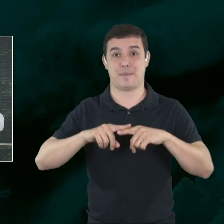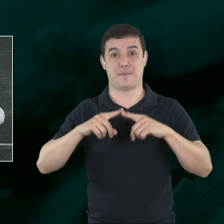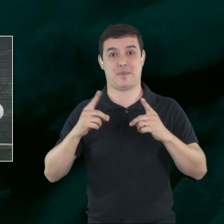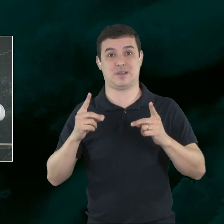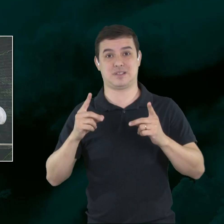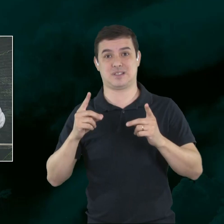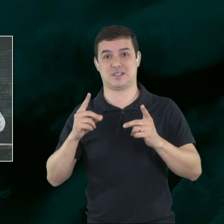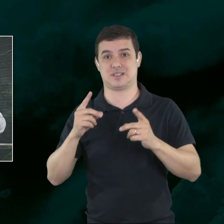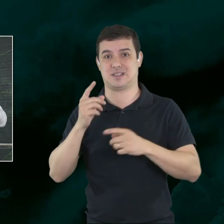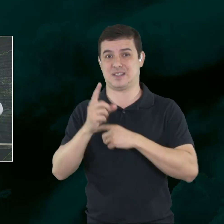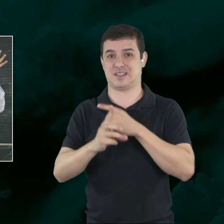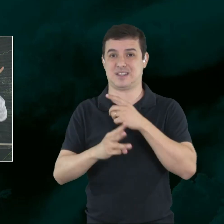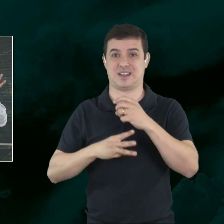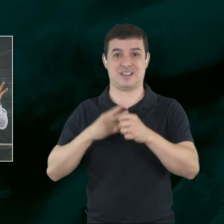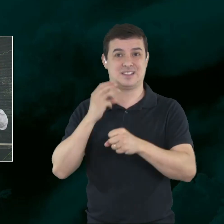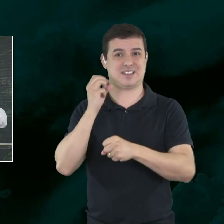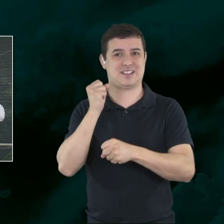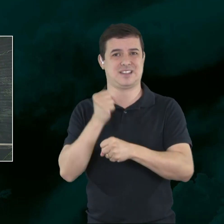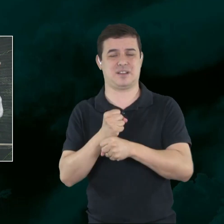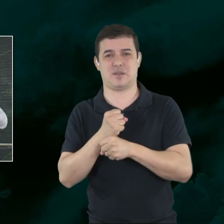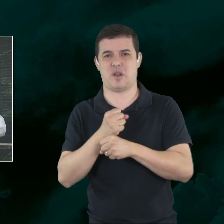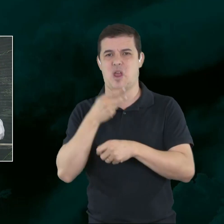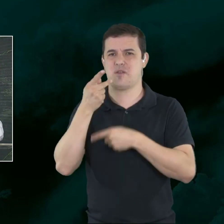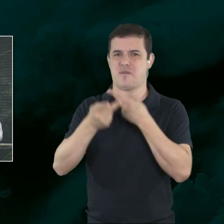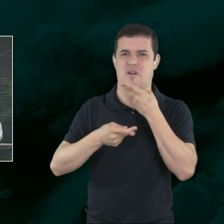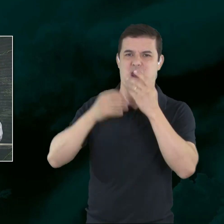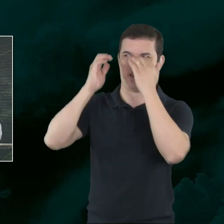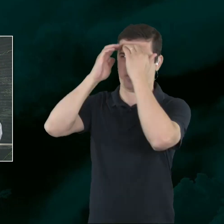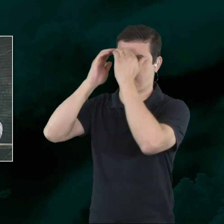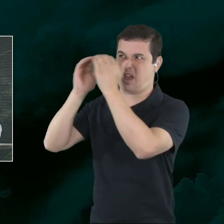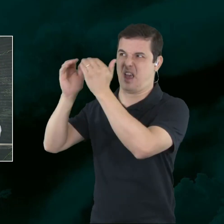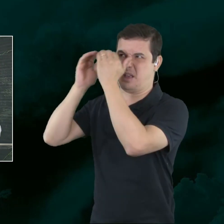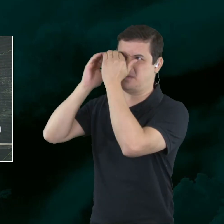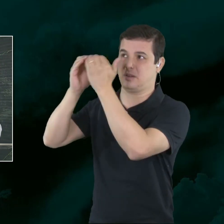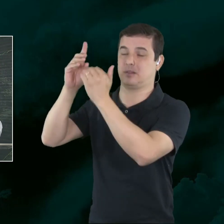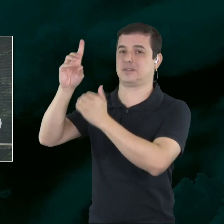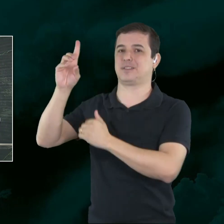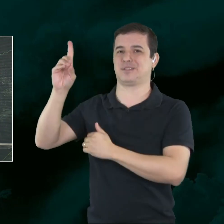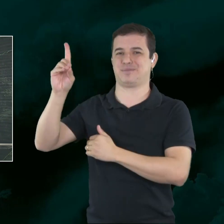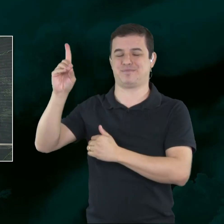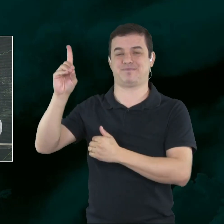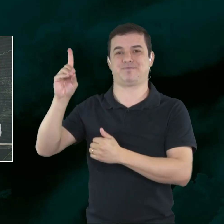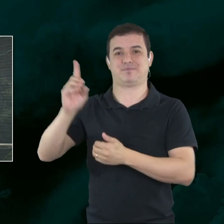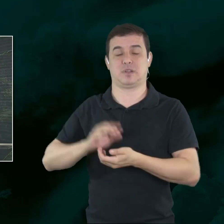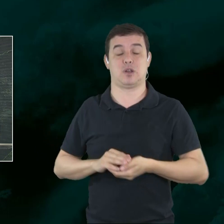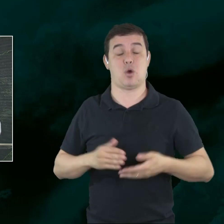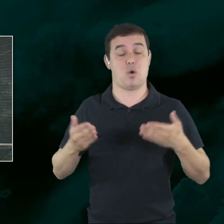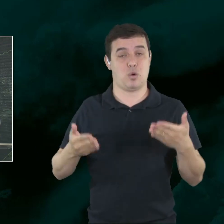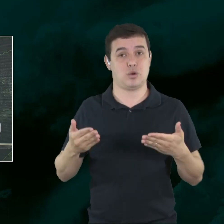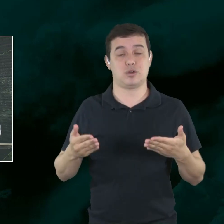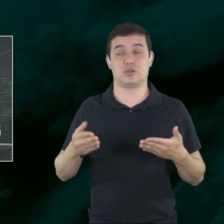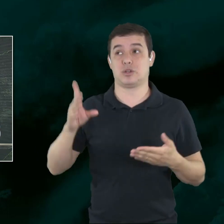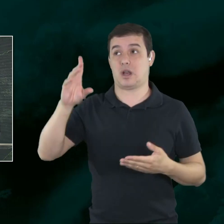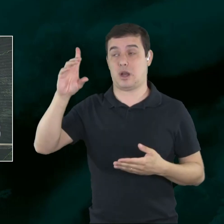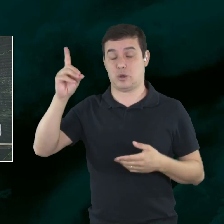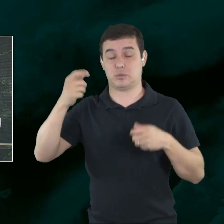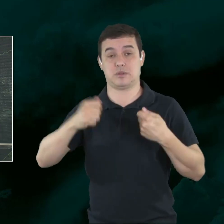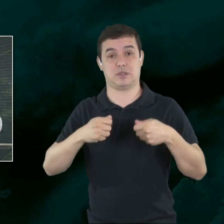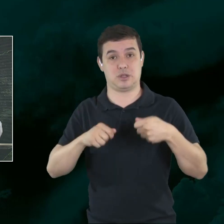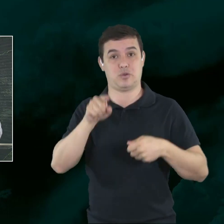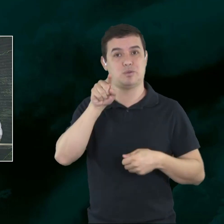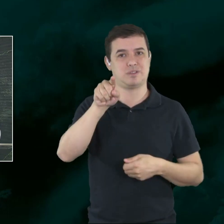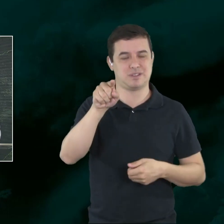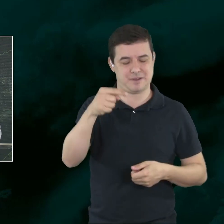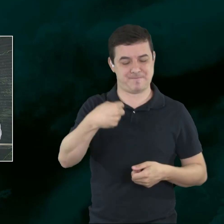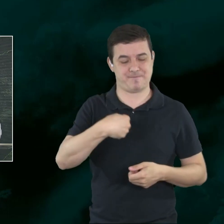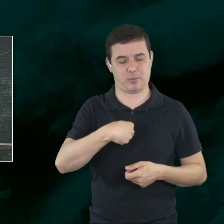Ele vai falar claramente contra Deus, contra tudo que se chama Deus. Portanto, irmãos, Deus precisa de você. Vamos amadurecer, vamos